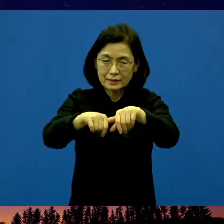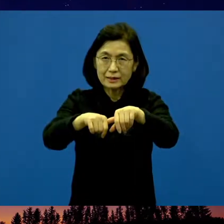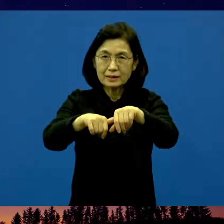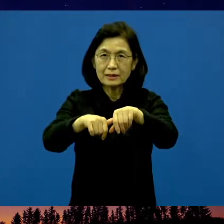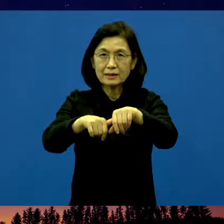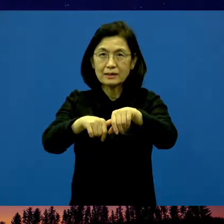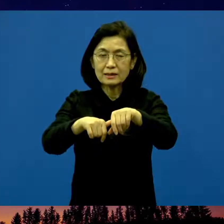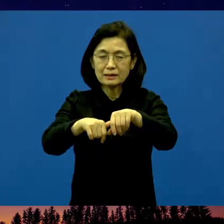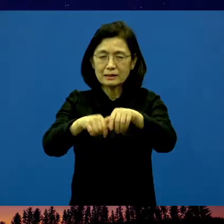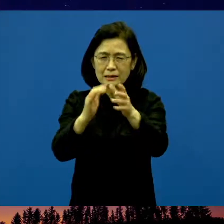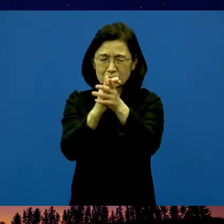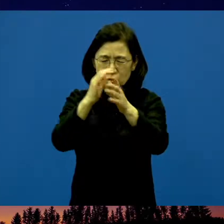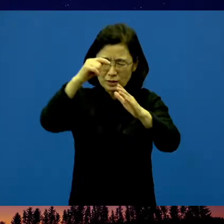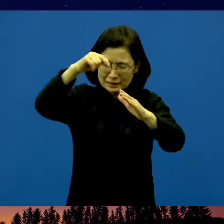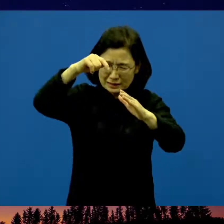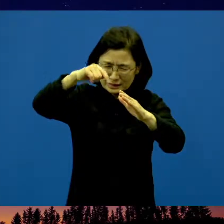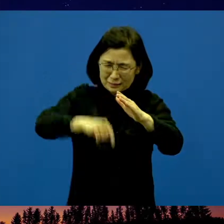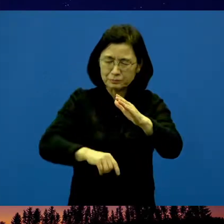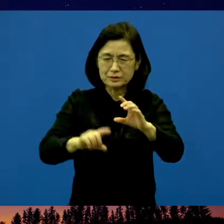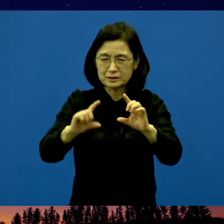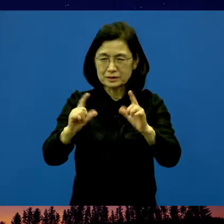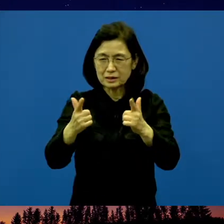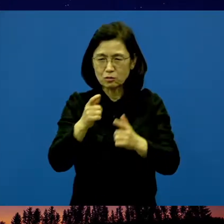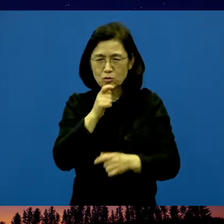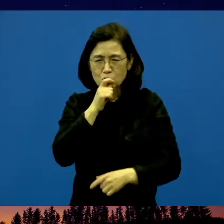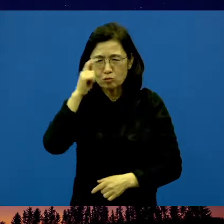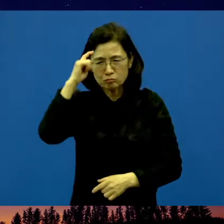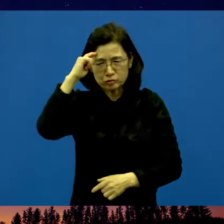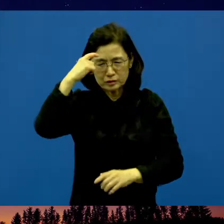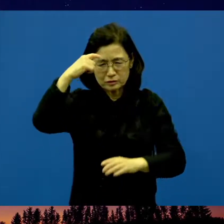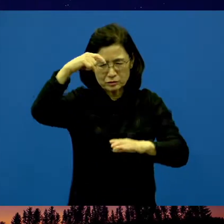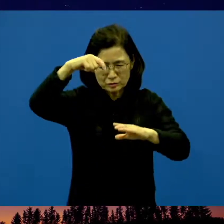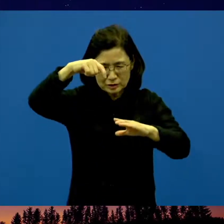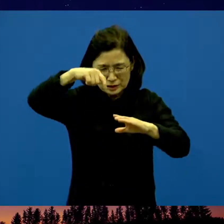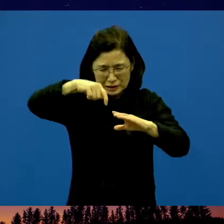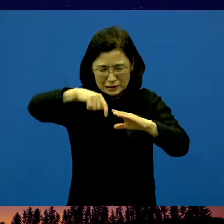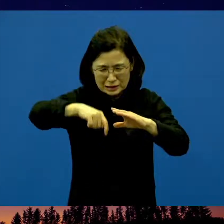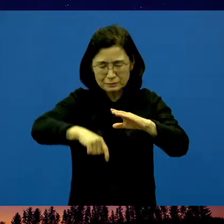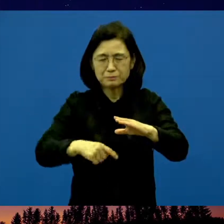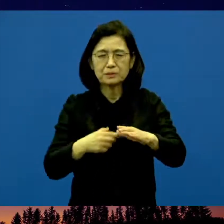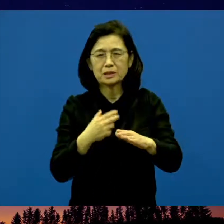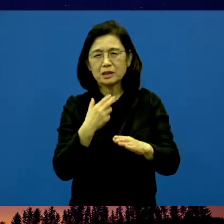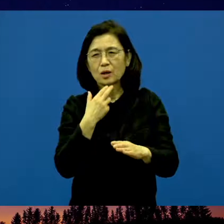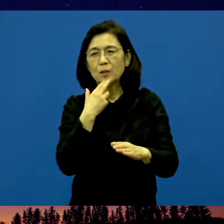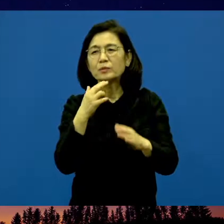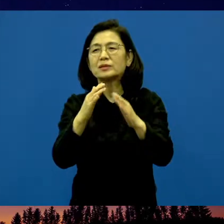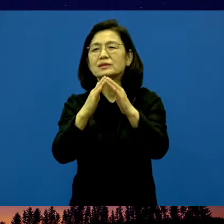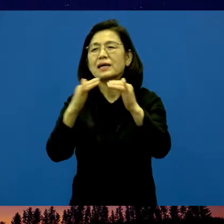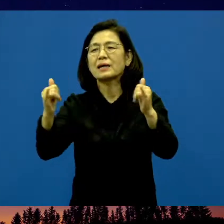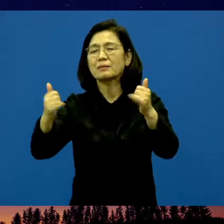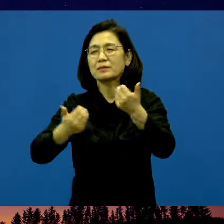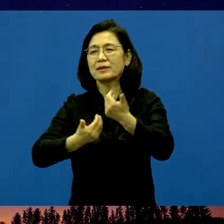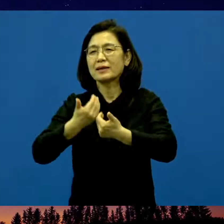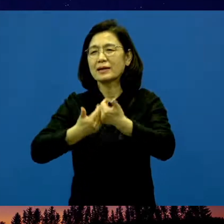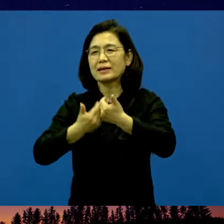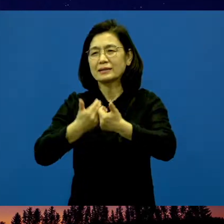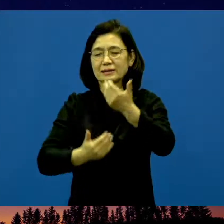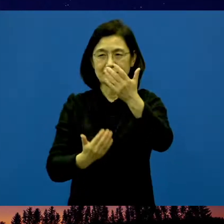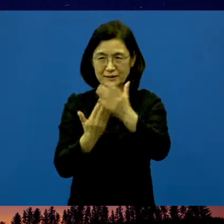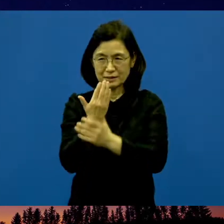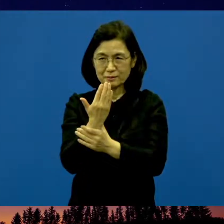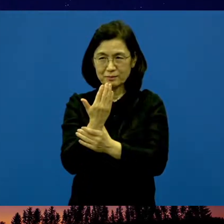기도는 깊어지지 않고 또 묵상도 겉돌고 이 갈등이 아직도 내 안에 있다는 것입니다. 이 갈등이 많은